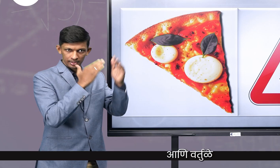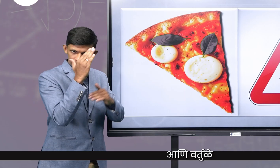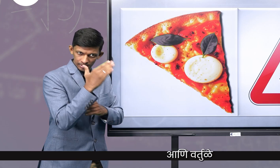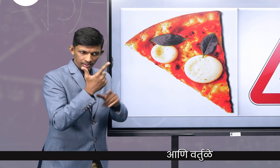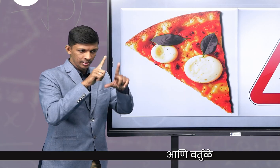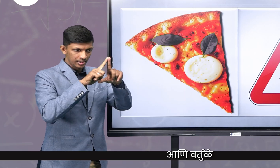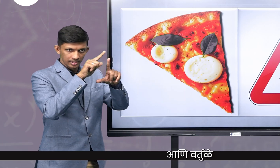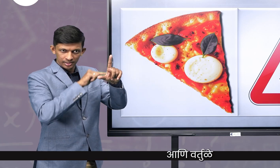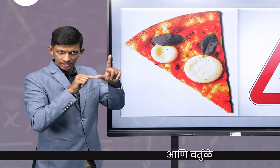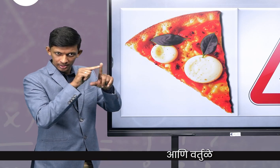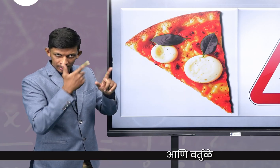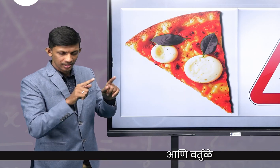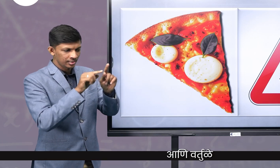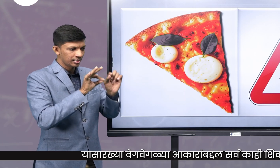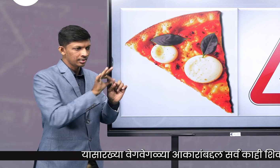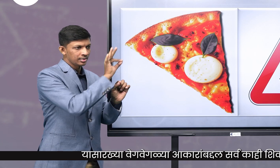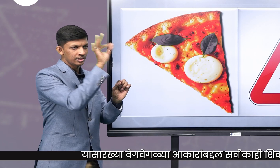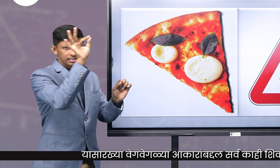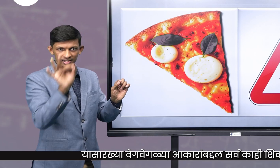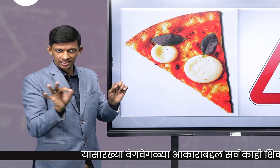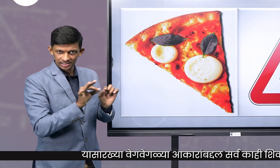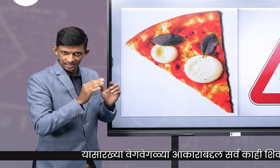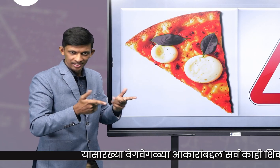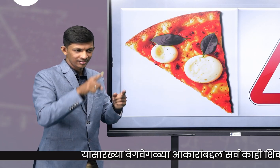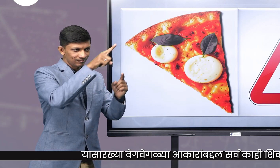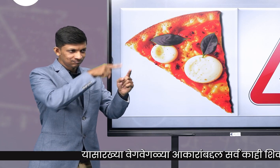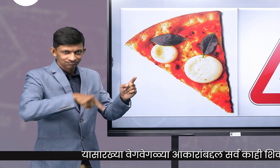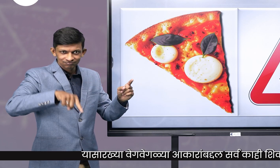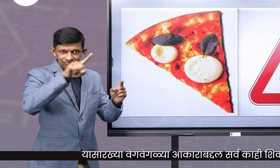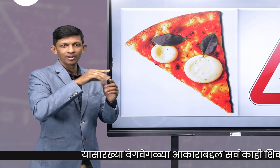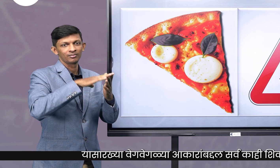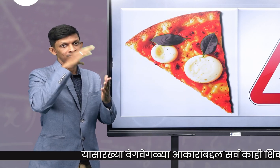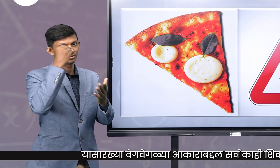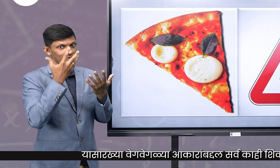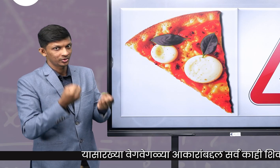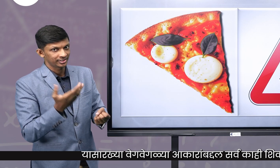आणि वर्तुळे यांसारख्या वेगवेगळ्या आकारांबद्दल सर्व काही शिकाल.